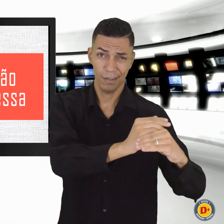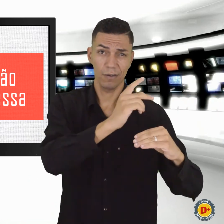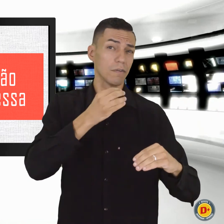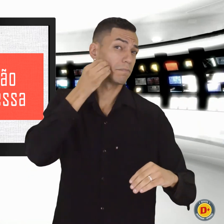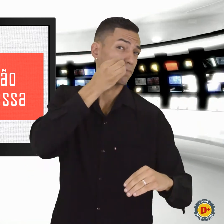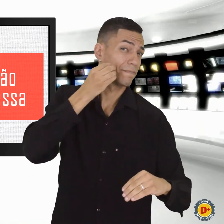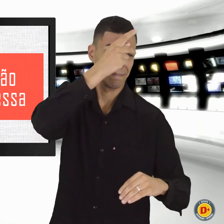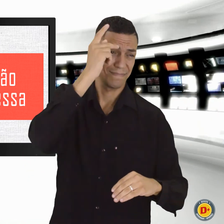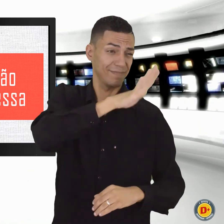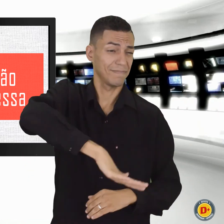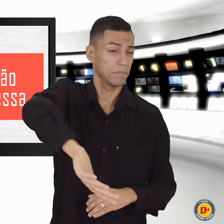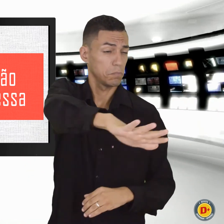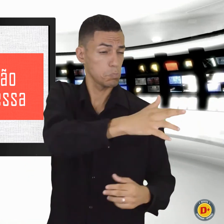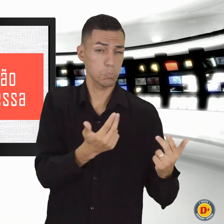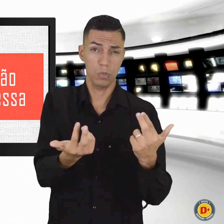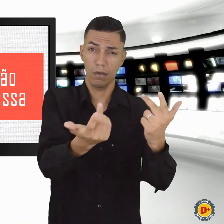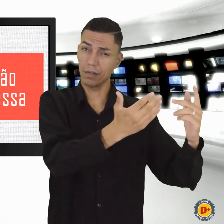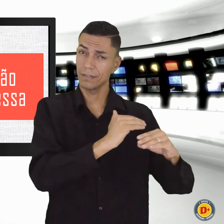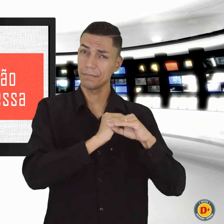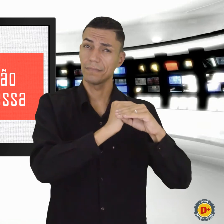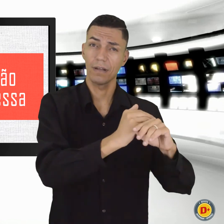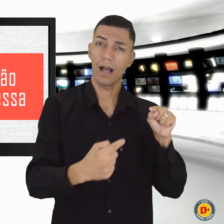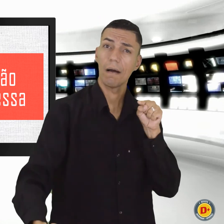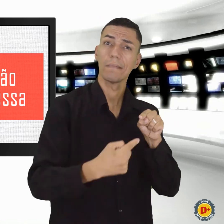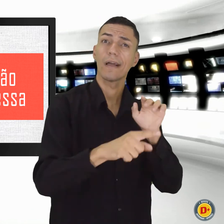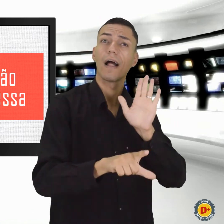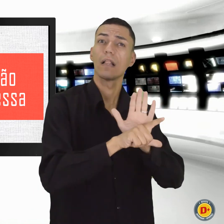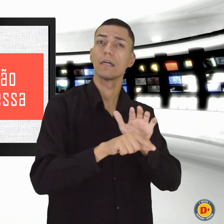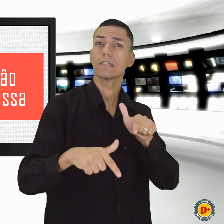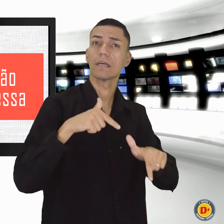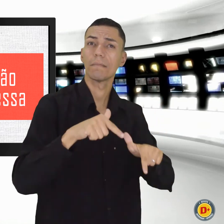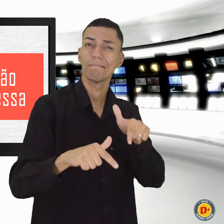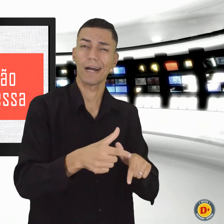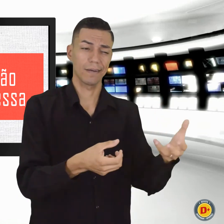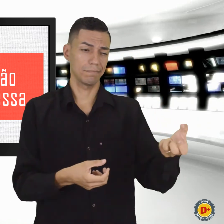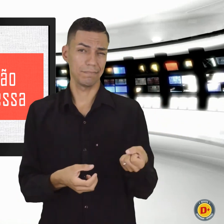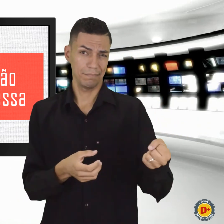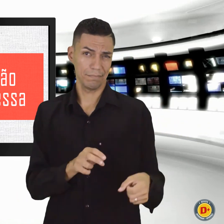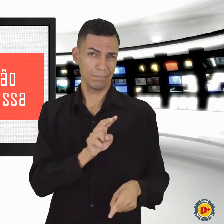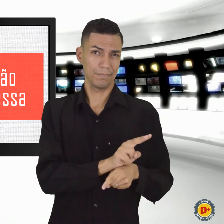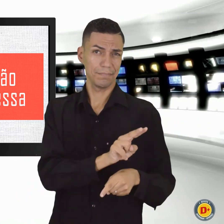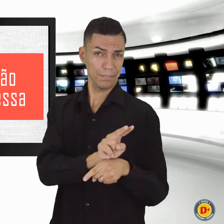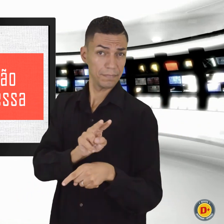nos termos da legislação trabalhista e previdenciária, na qual devem ser atendidas as regras